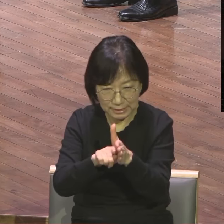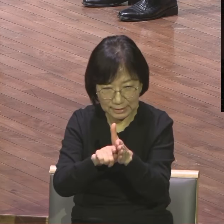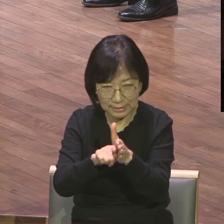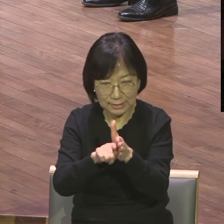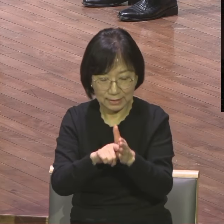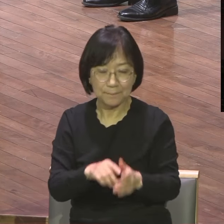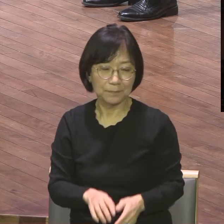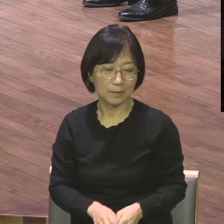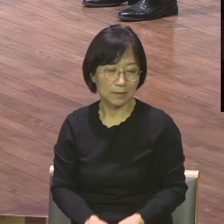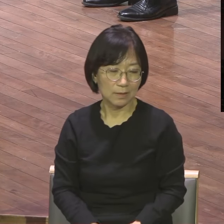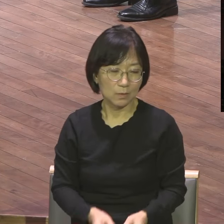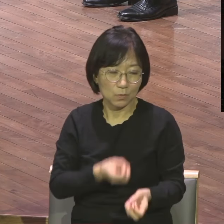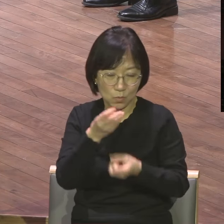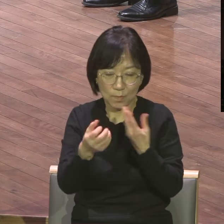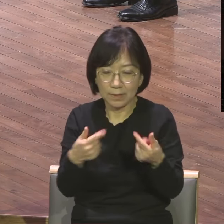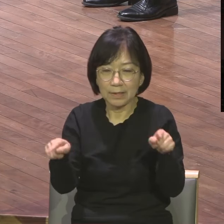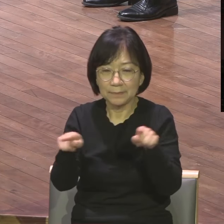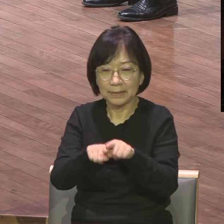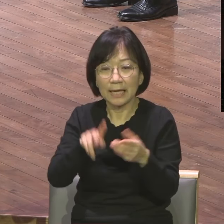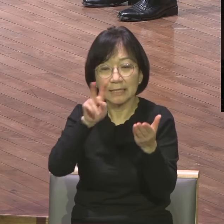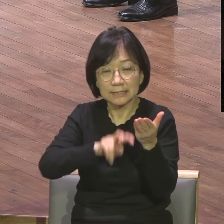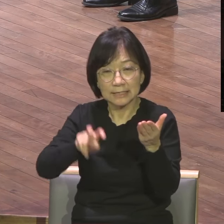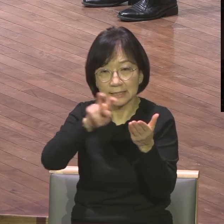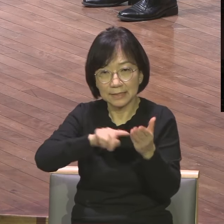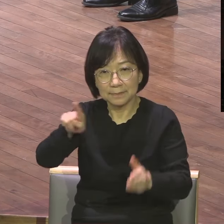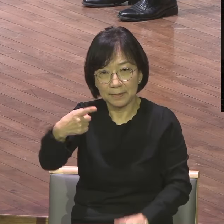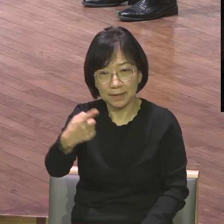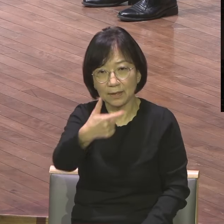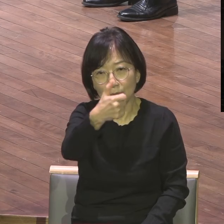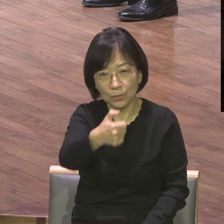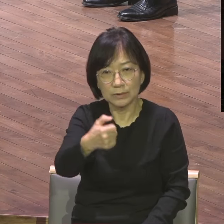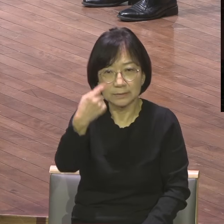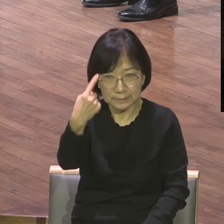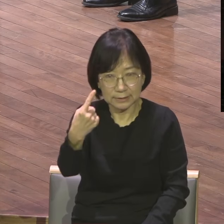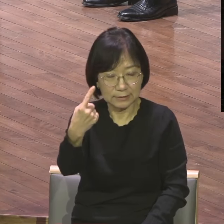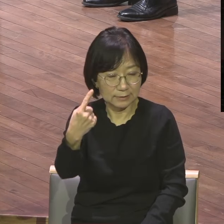가운데 151장 다시 한번 하나님께 찬양하겠습니다.